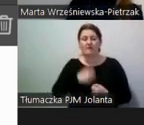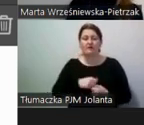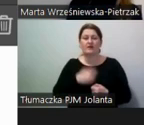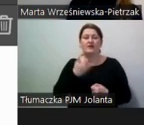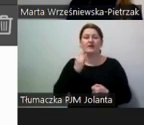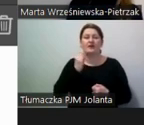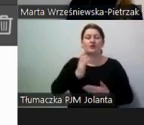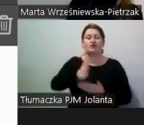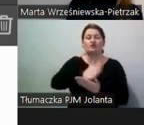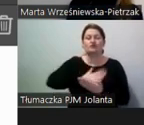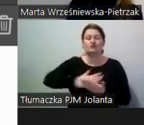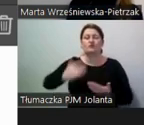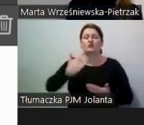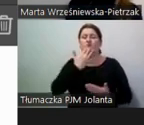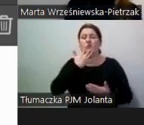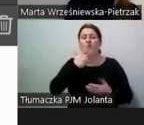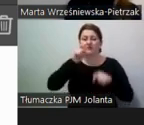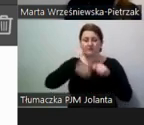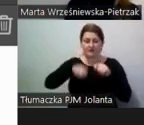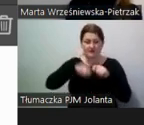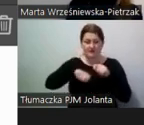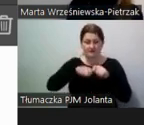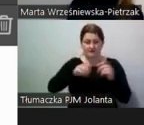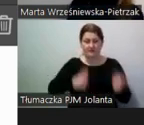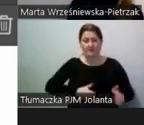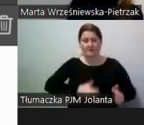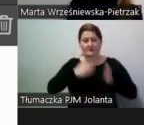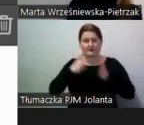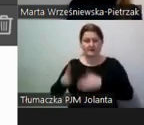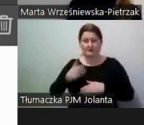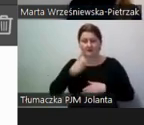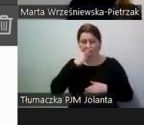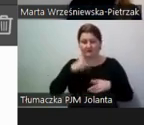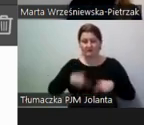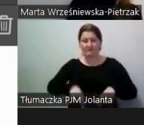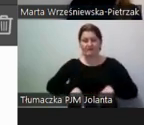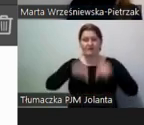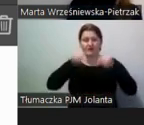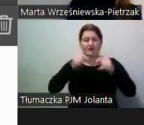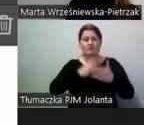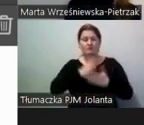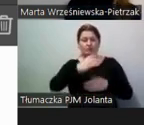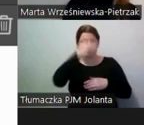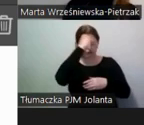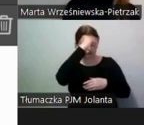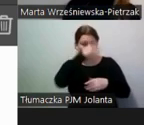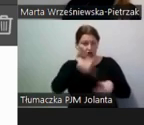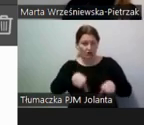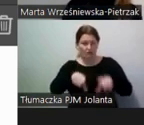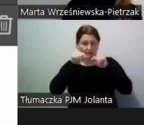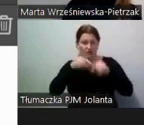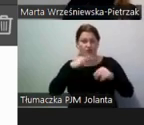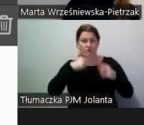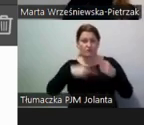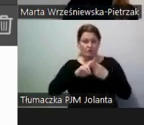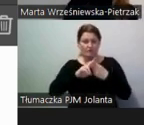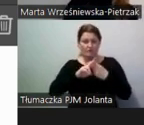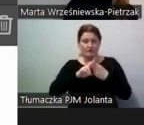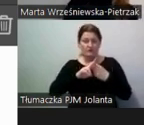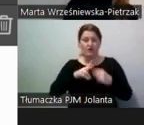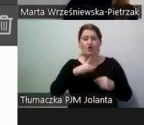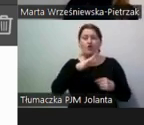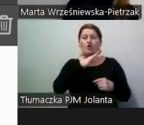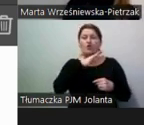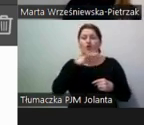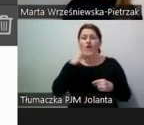część mowy sprawdza. A następnie widzimy wybraną przez ucznia odpowiedź. Kolorem diagnosta